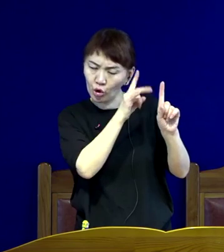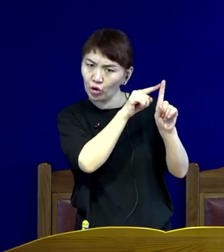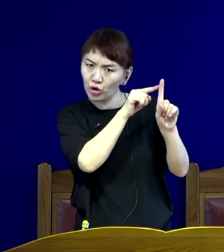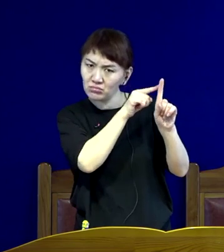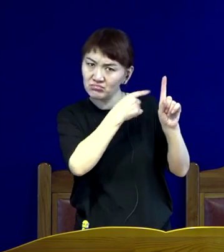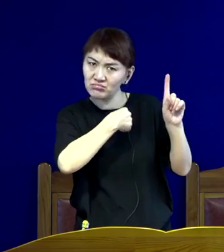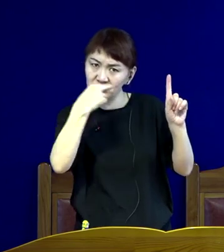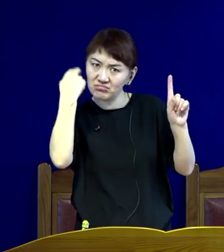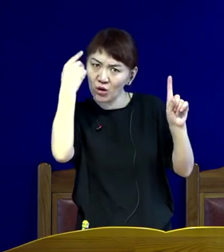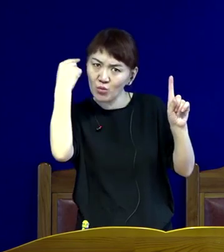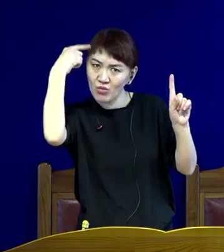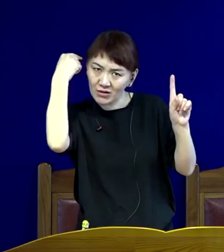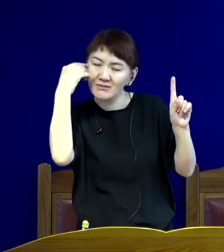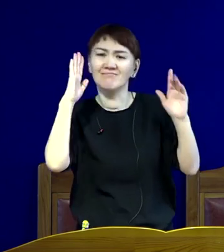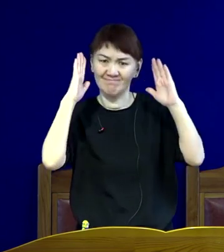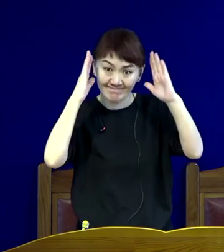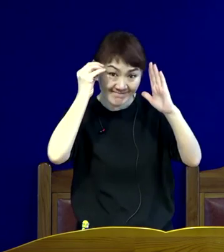айлсан.